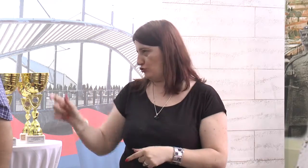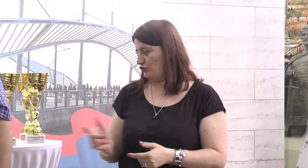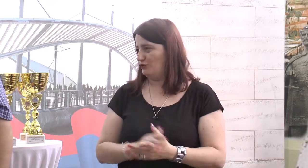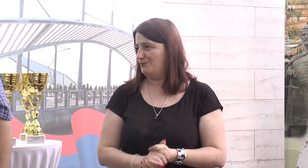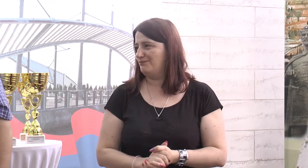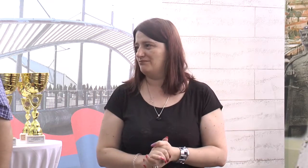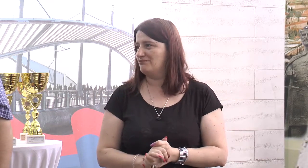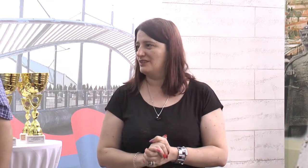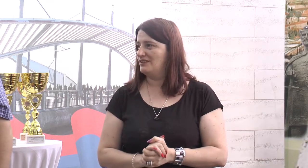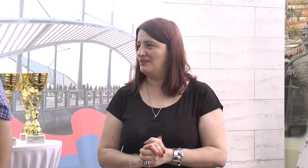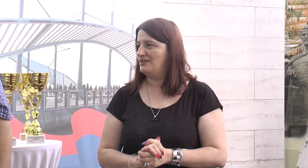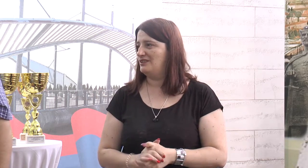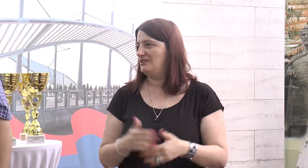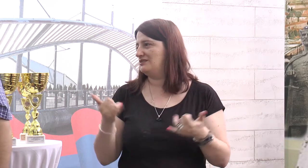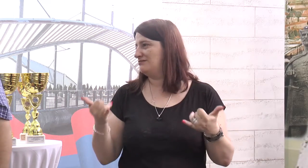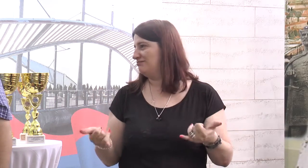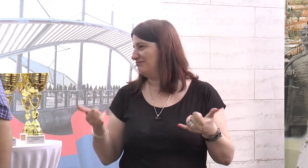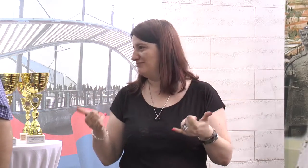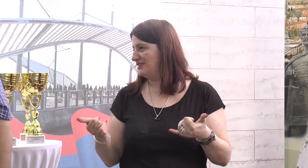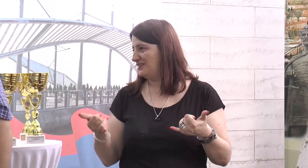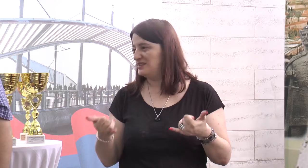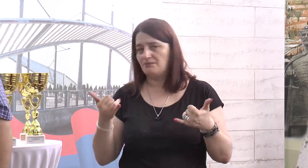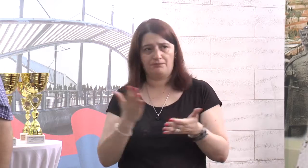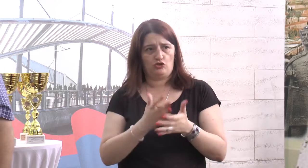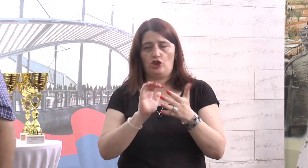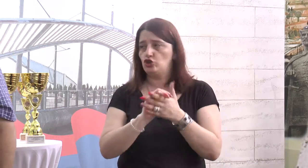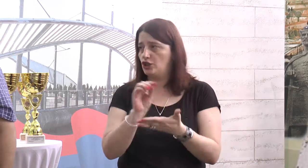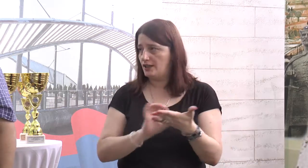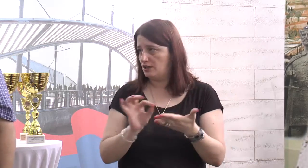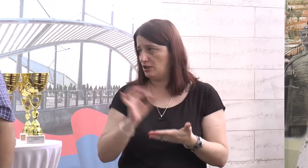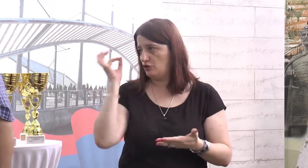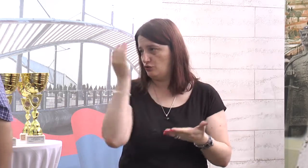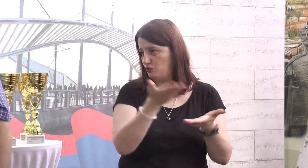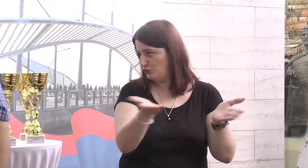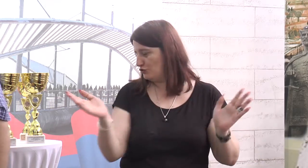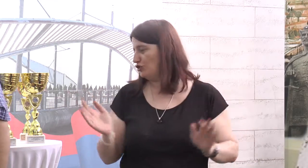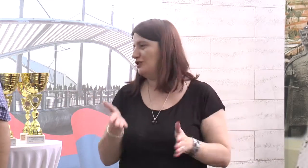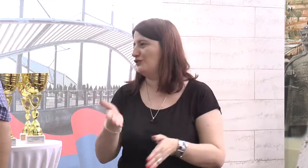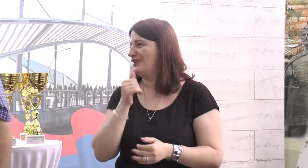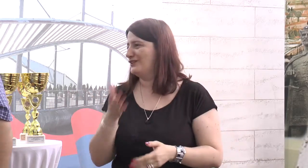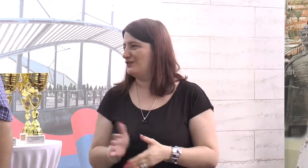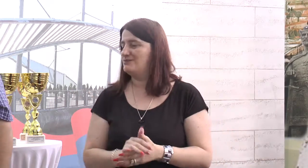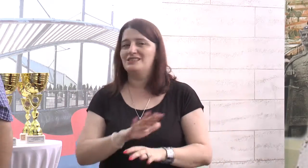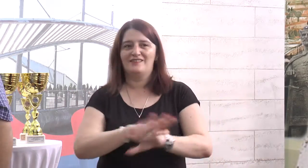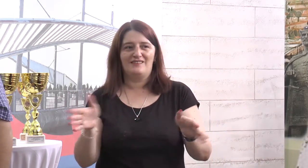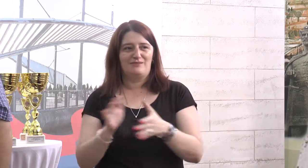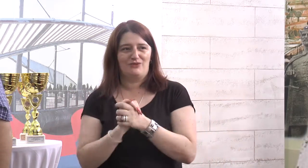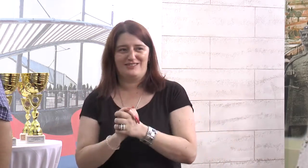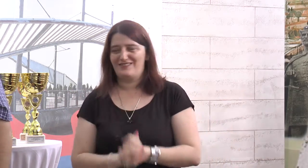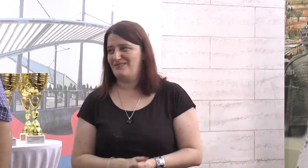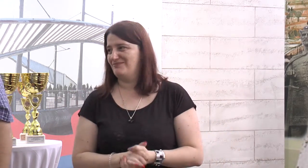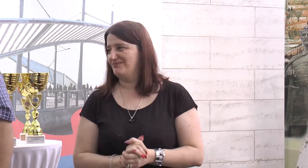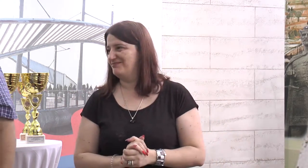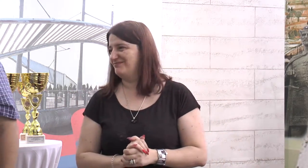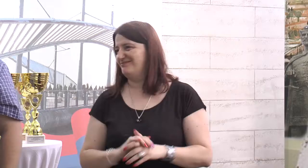to proceniti, koji će proglasiti čak i pojedinačno najbolje radove. Da, žiri nam je